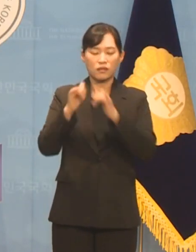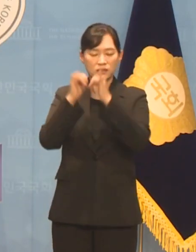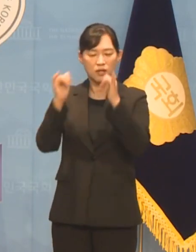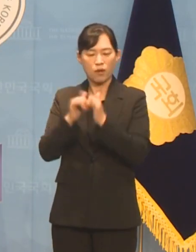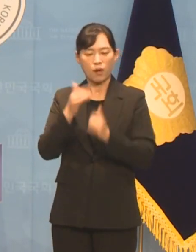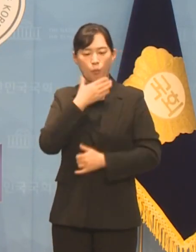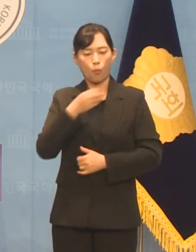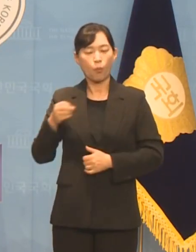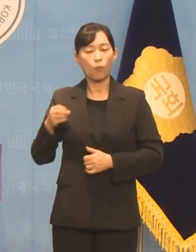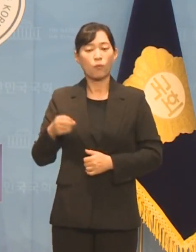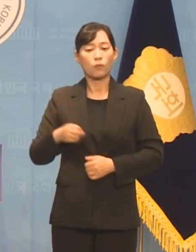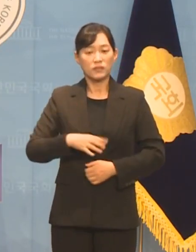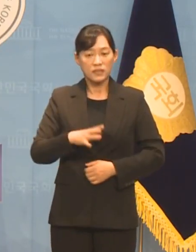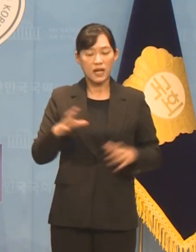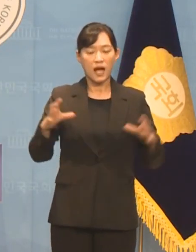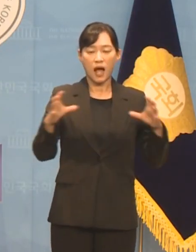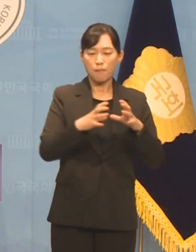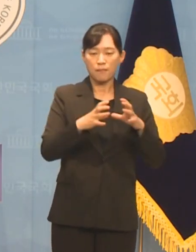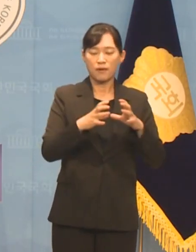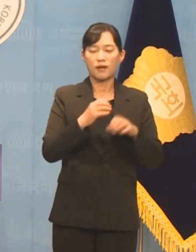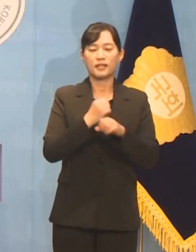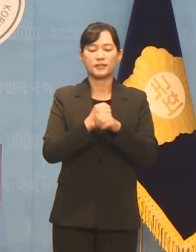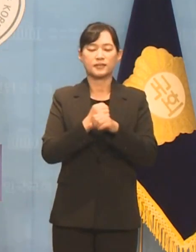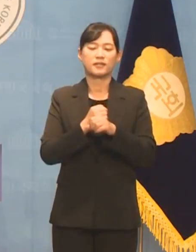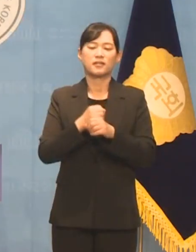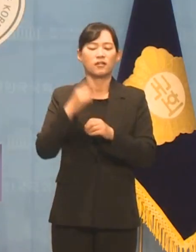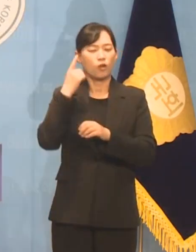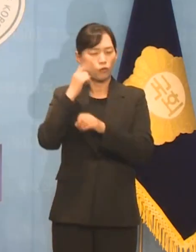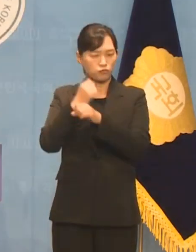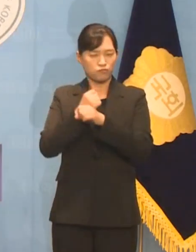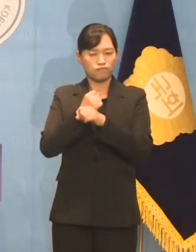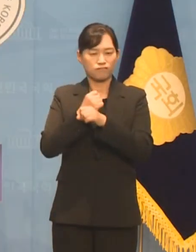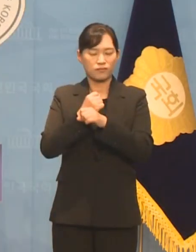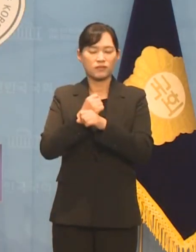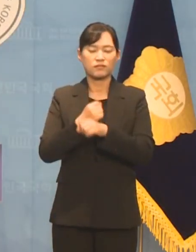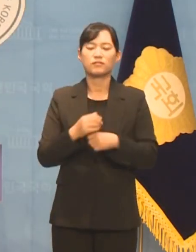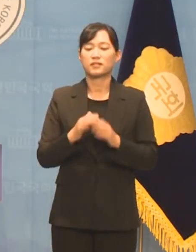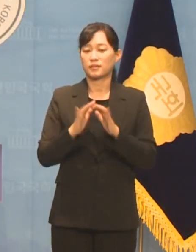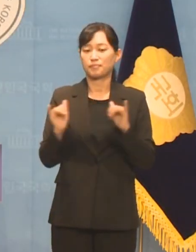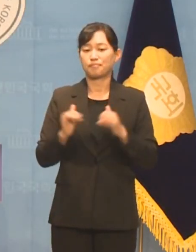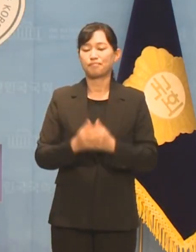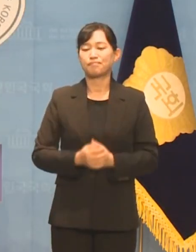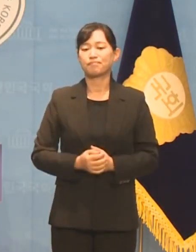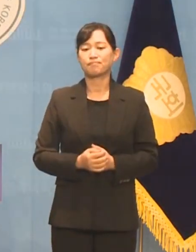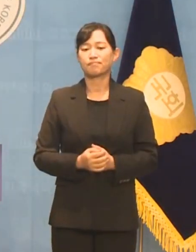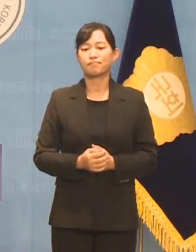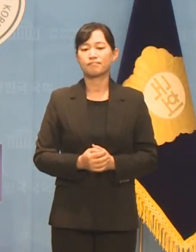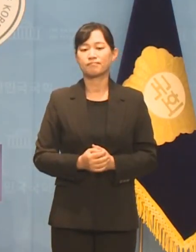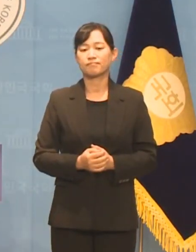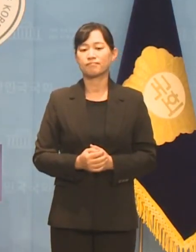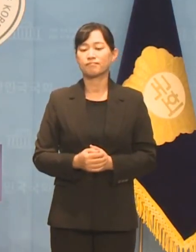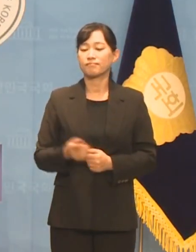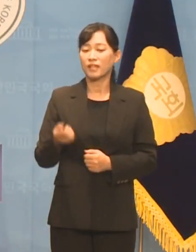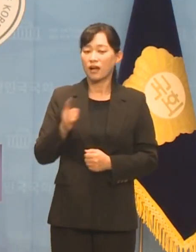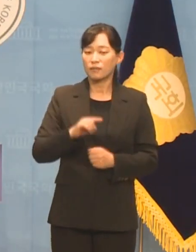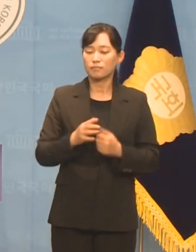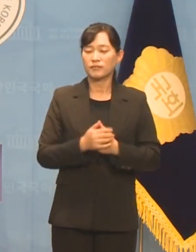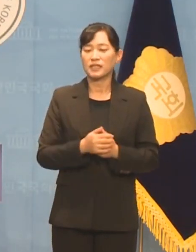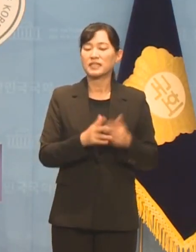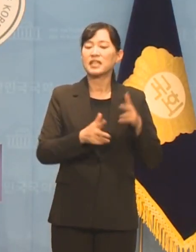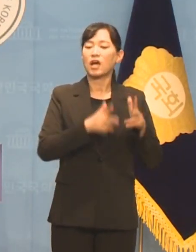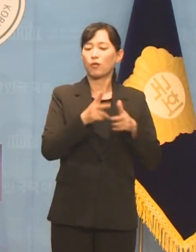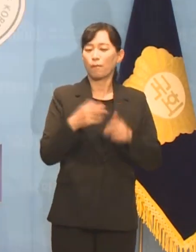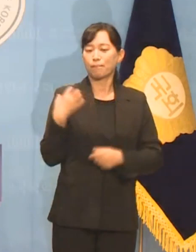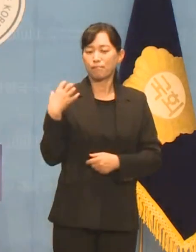사회복지를 융합적으로 연구하고 계시는 그런 결과물을 많이 내놓고 계시는 분입니다. 그 옆에 산업 분야를 맡고